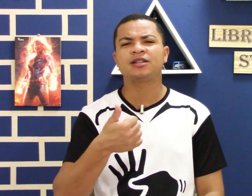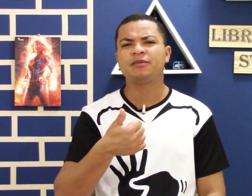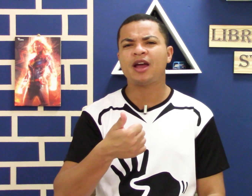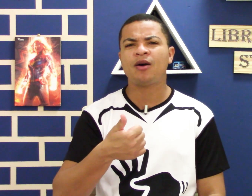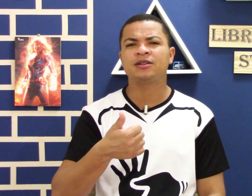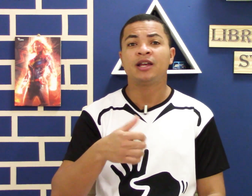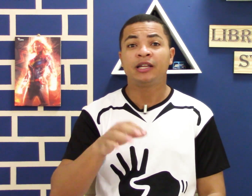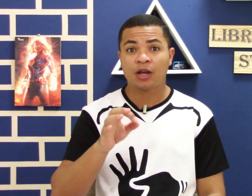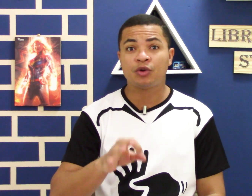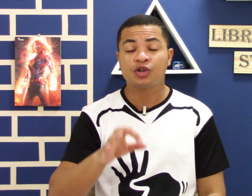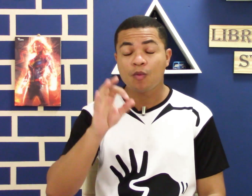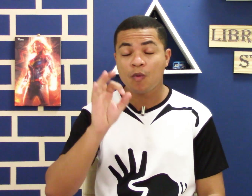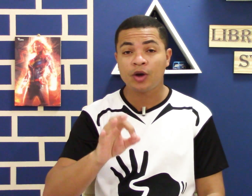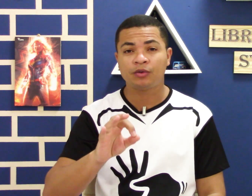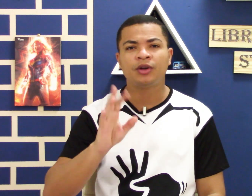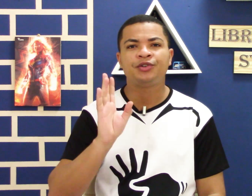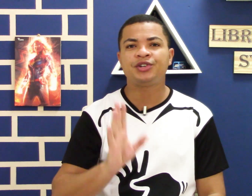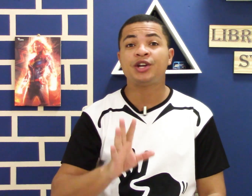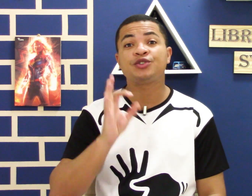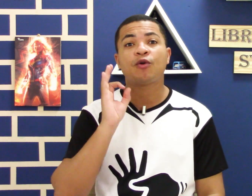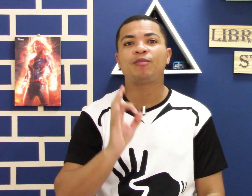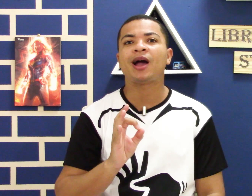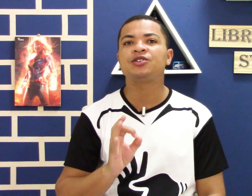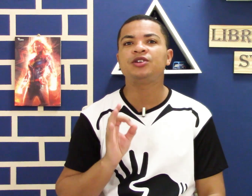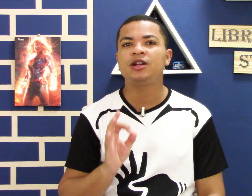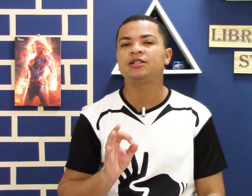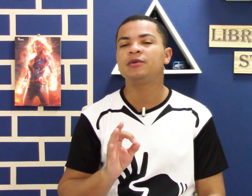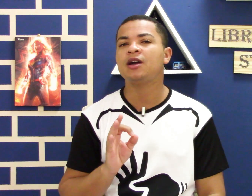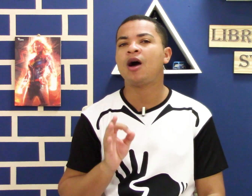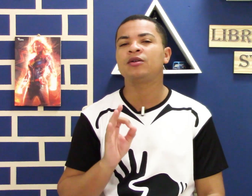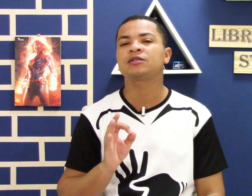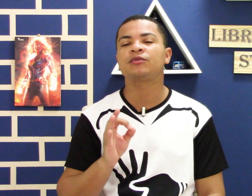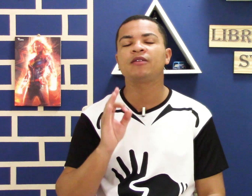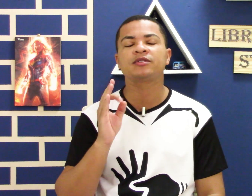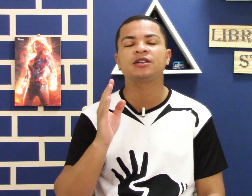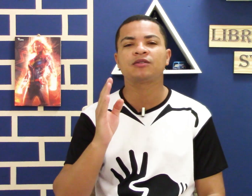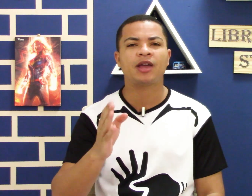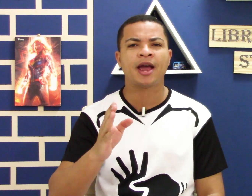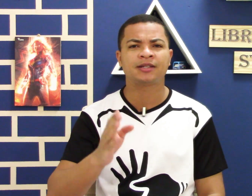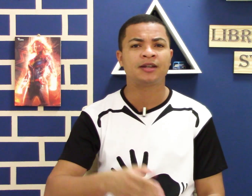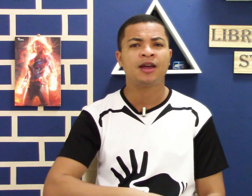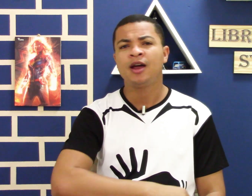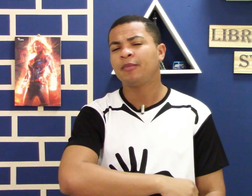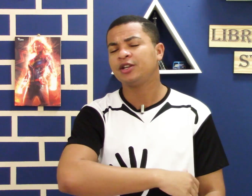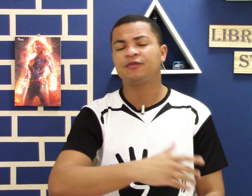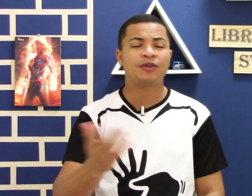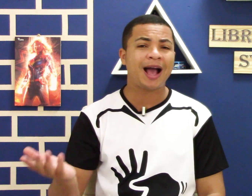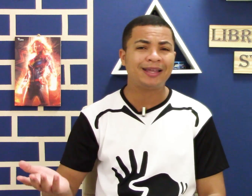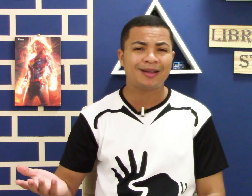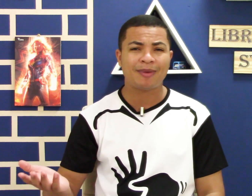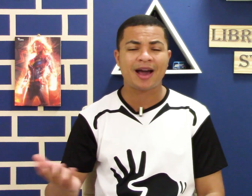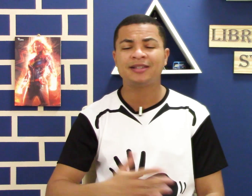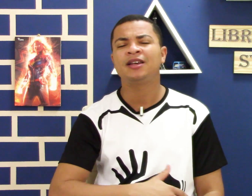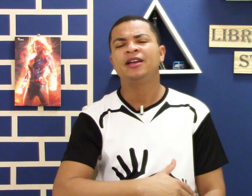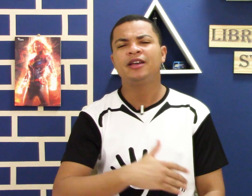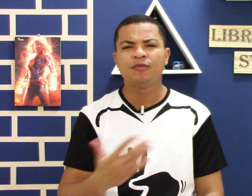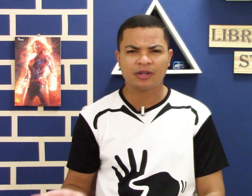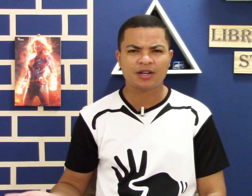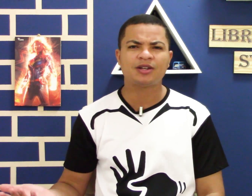mini aulas? Tem curtido muito? Gente, compartilhe as mini aulas com quem vocês conhecem para divulgar ainda mais e muita gente